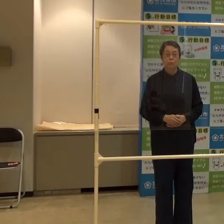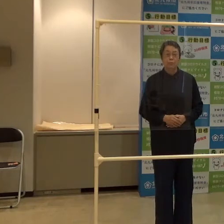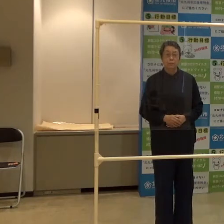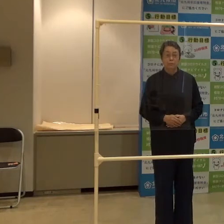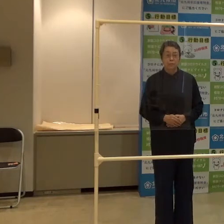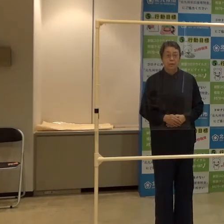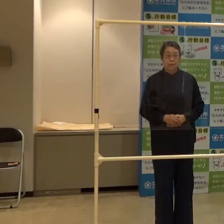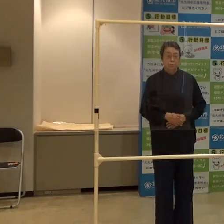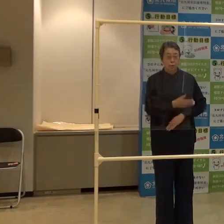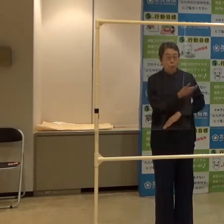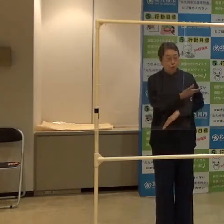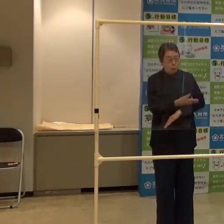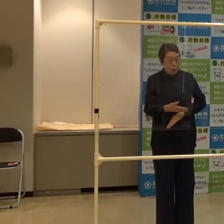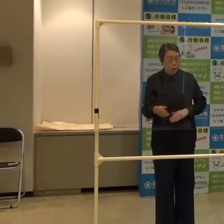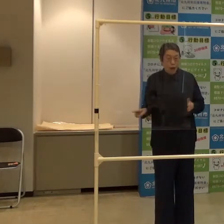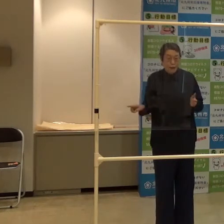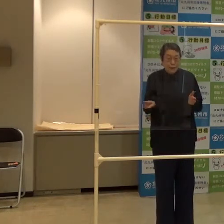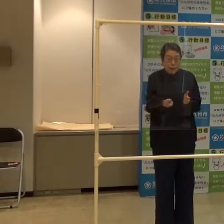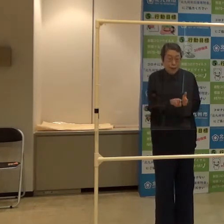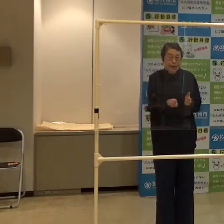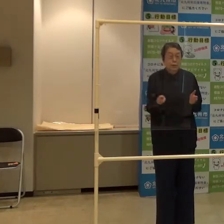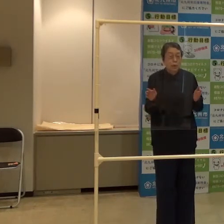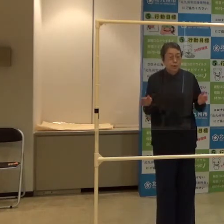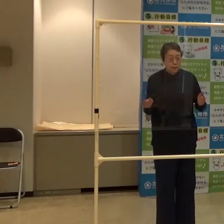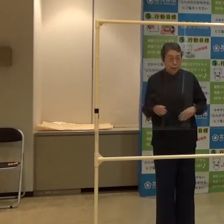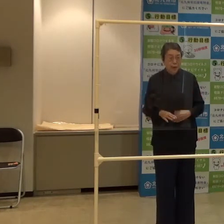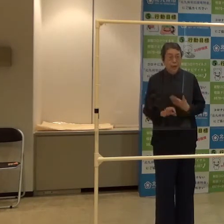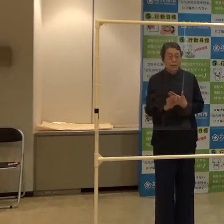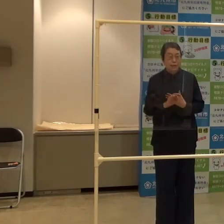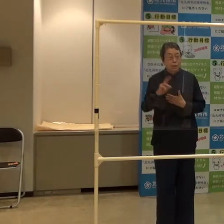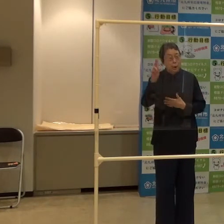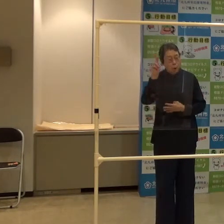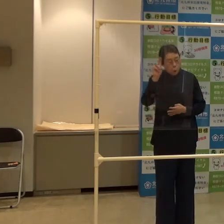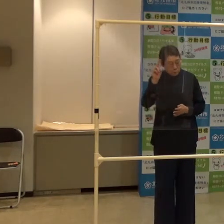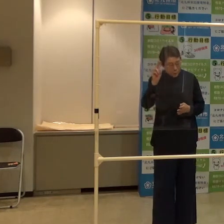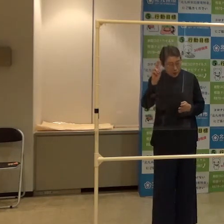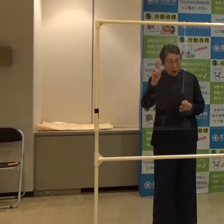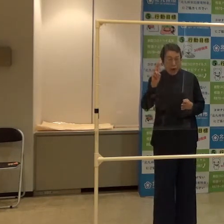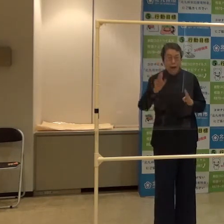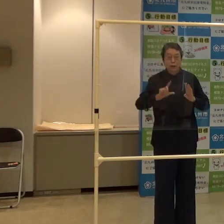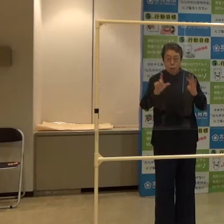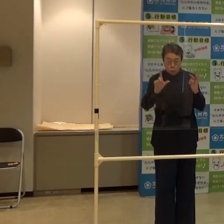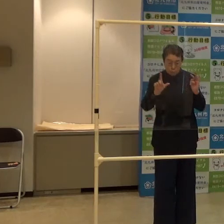過程にありまして例えば大阪あるいは東京都において